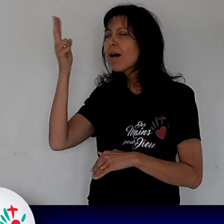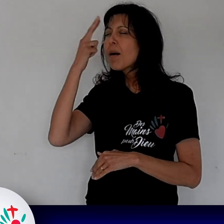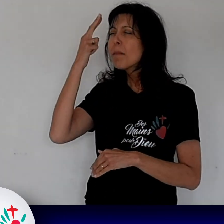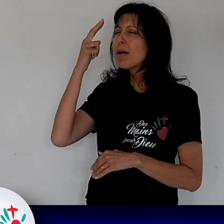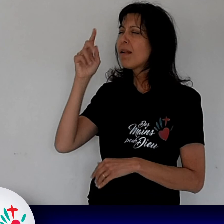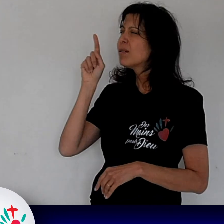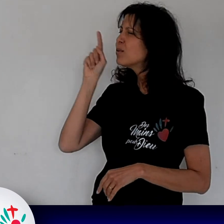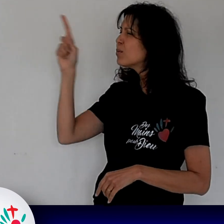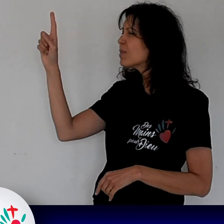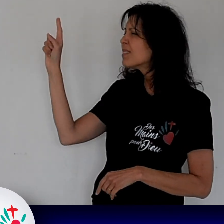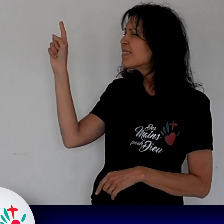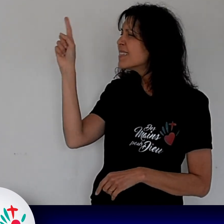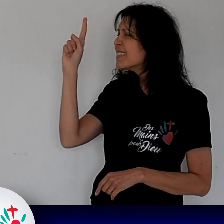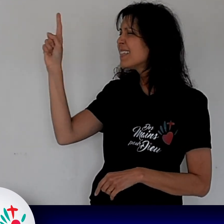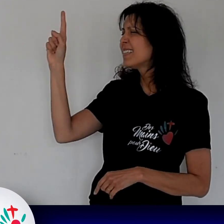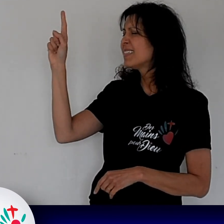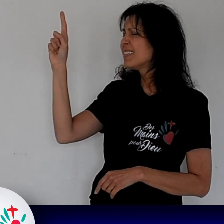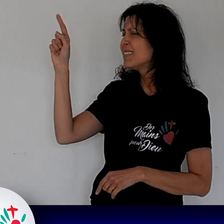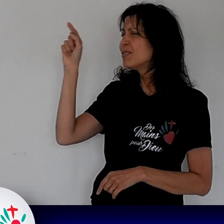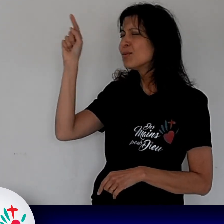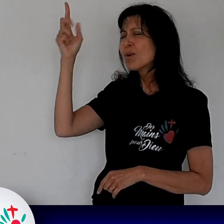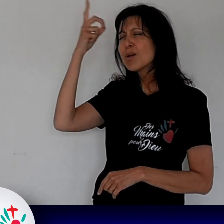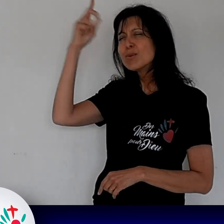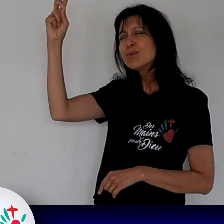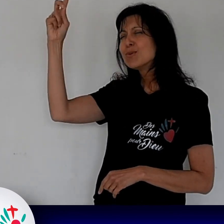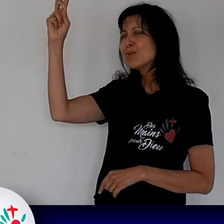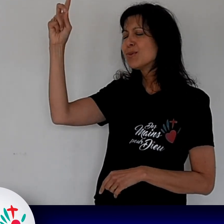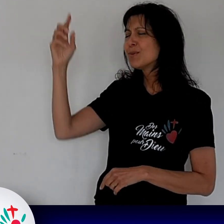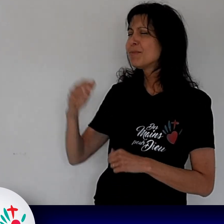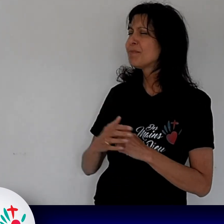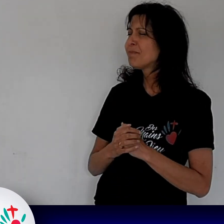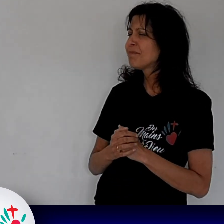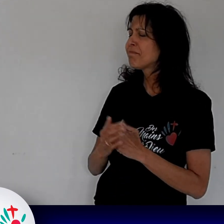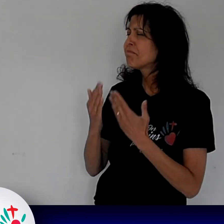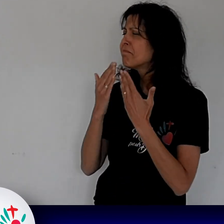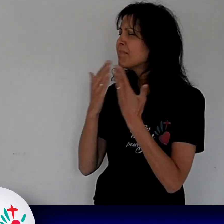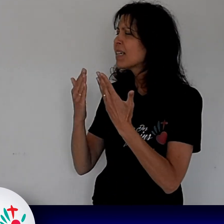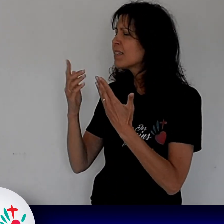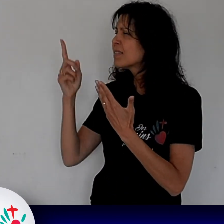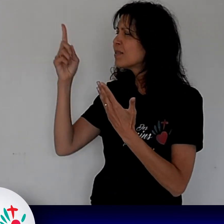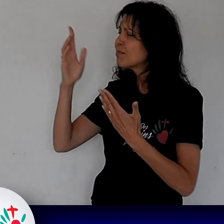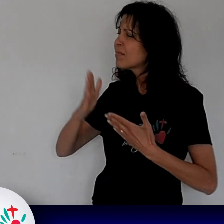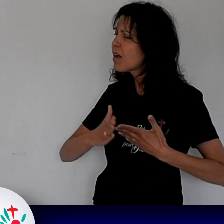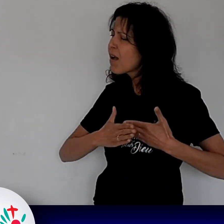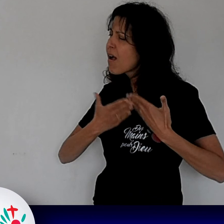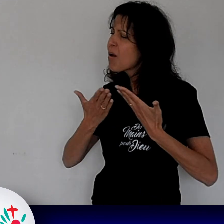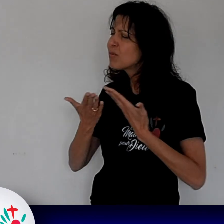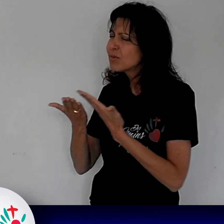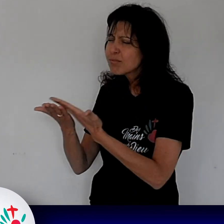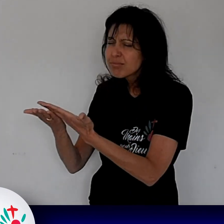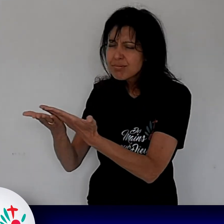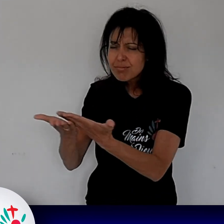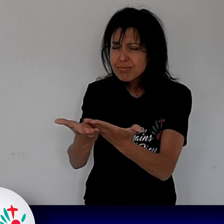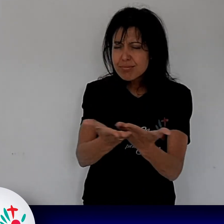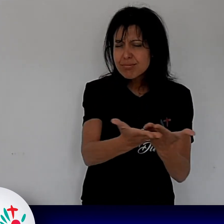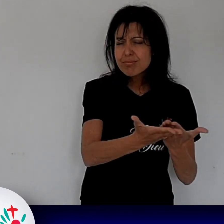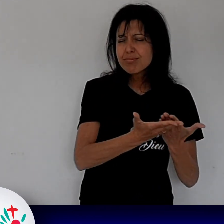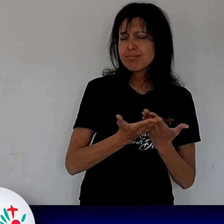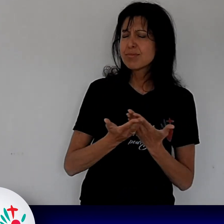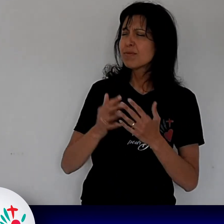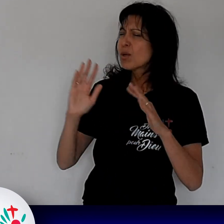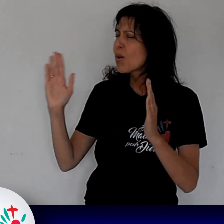Je loue ton saint nom, Seigneur, pour ton amour envers nous, Seigneur. Seigneur, nous te louons et nous te bénissons.